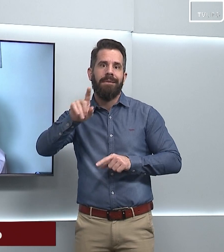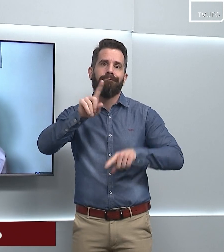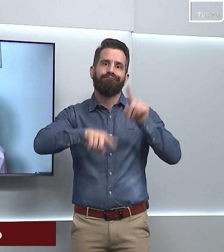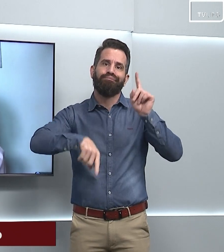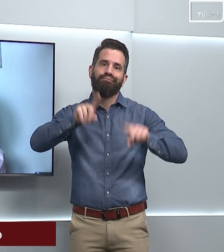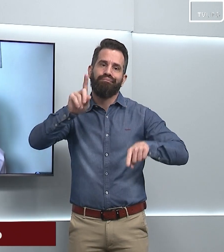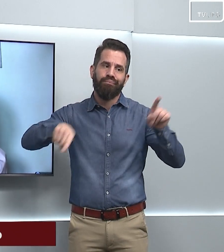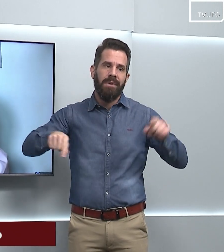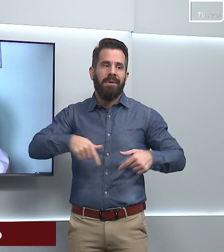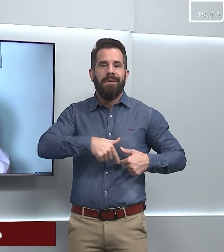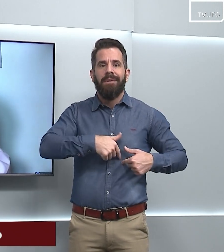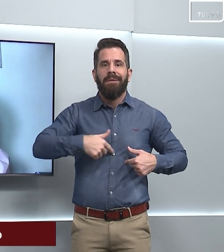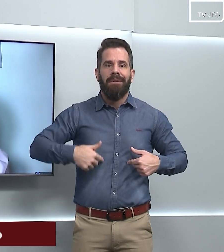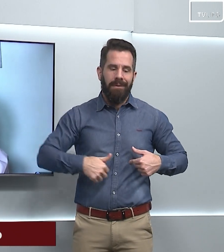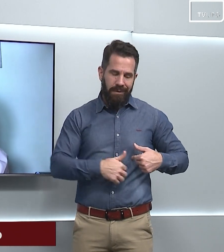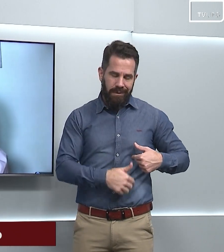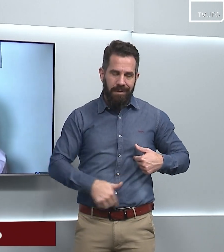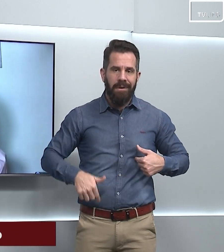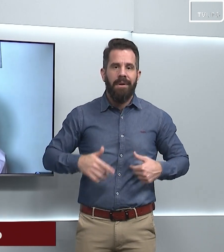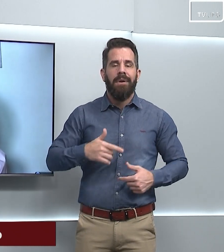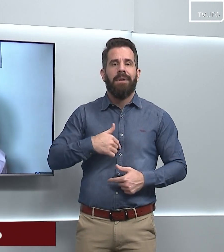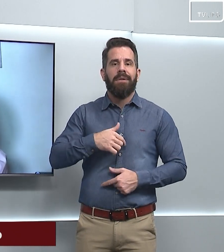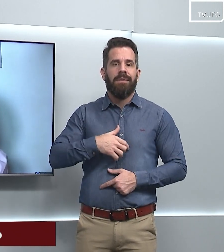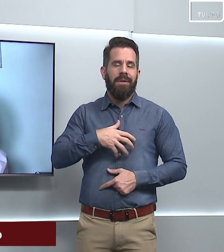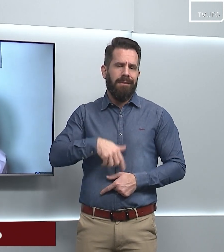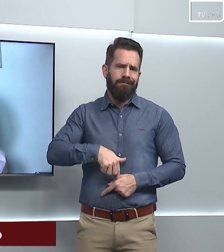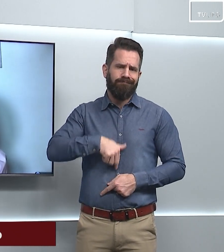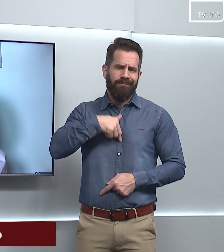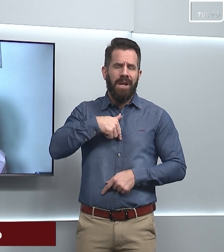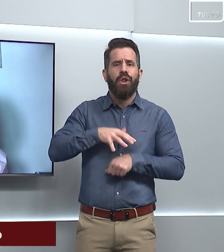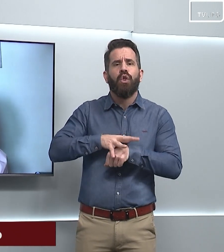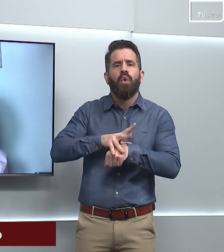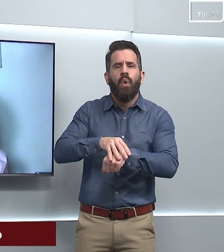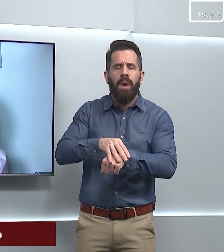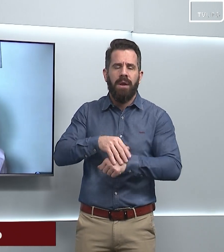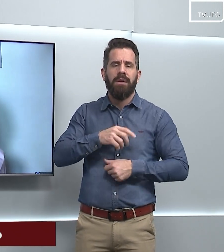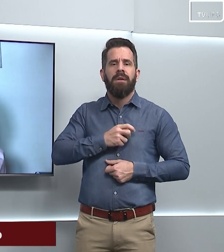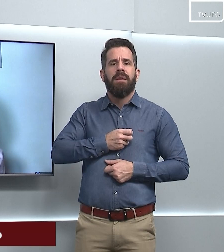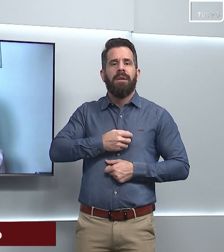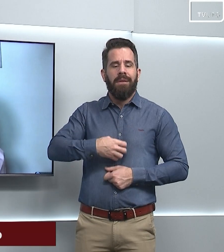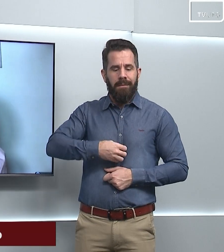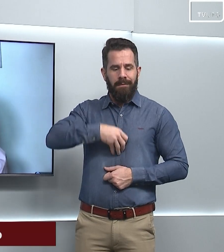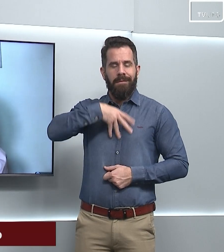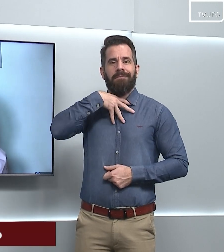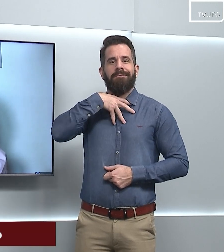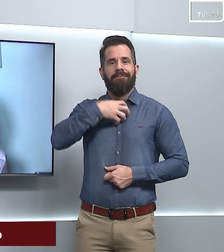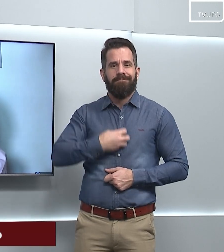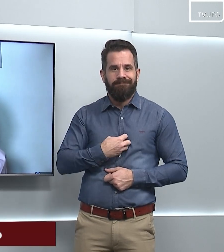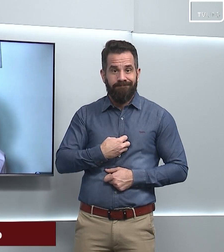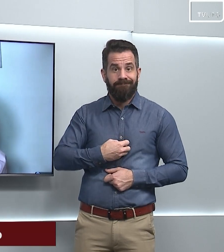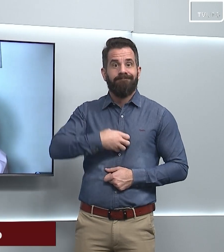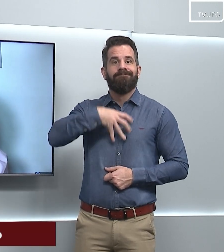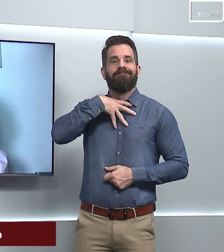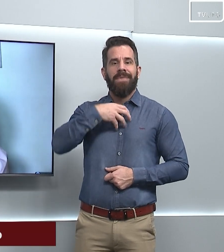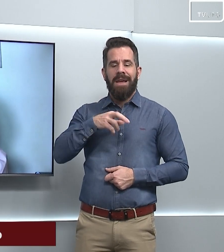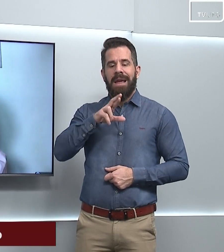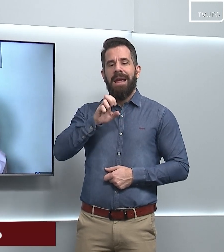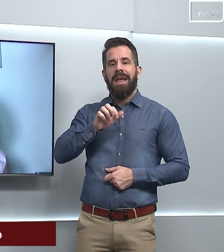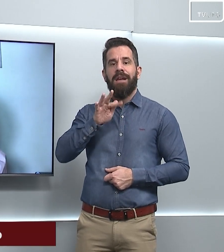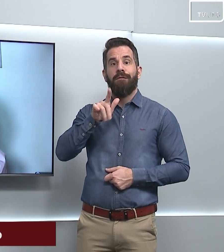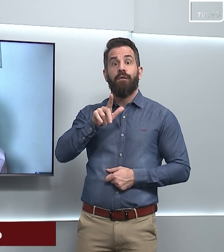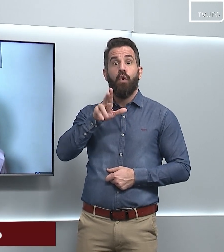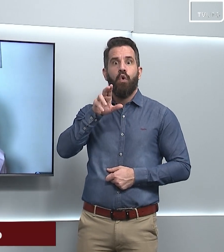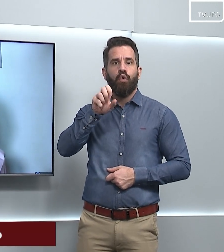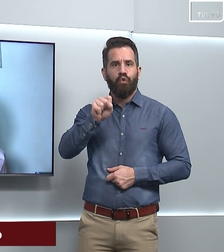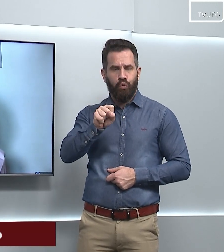gastrointestinal. E aí a gente tem a gastrite, pessoas que sofrem de refluxo, mas o mais comum a gente tem aí a gastrite, que nada mais